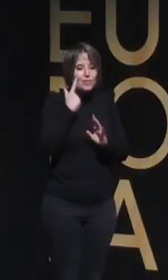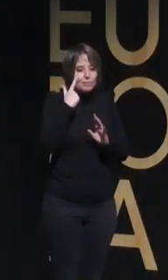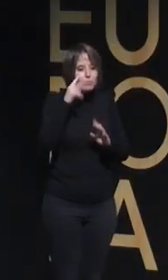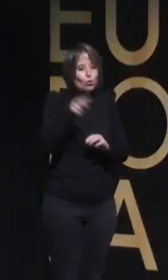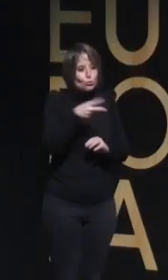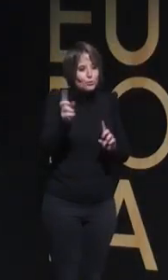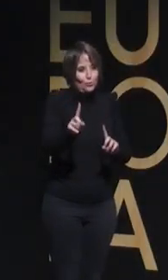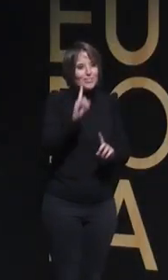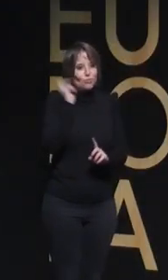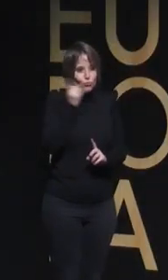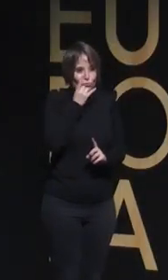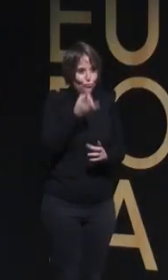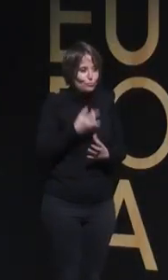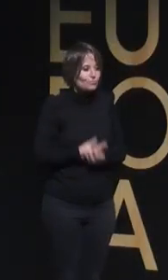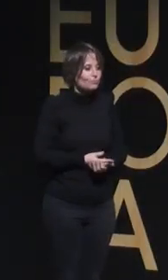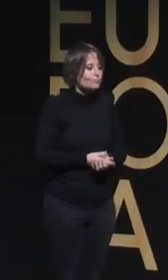resultado.